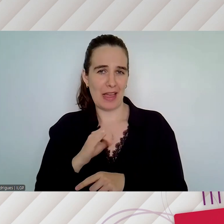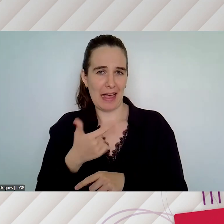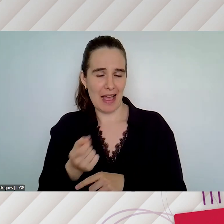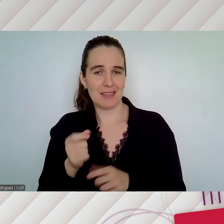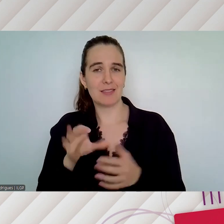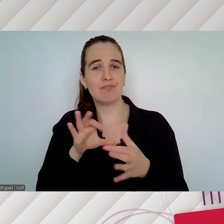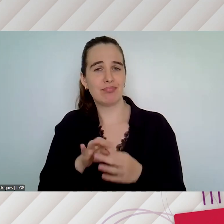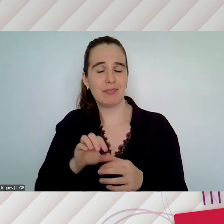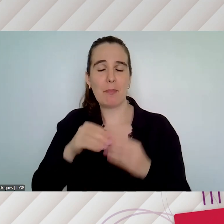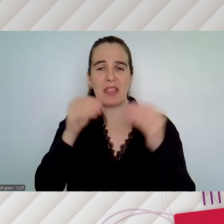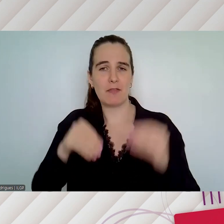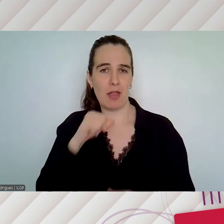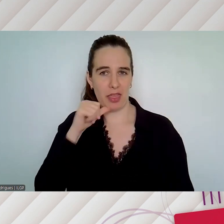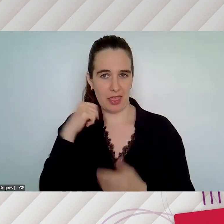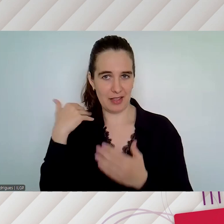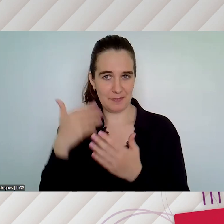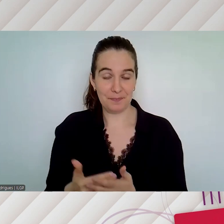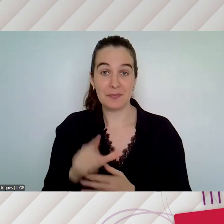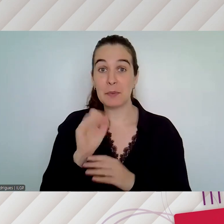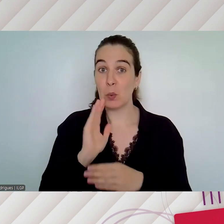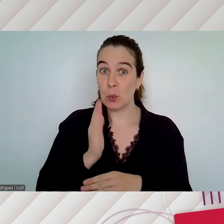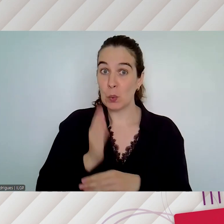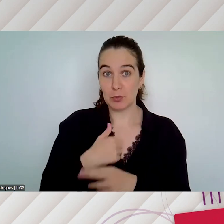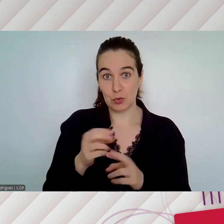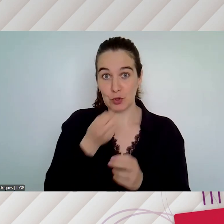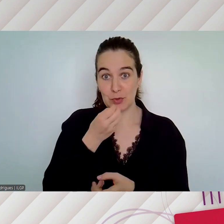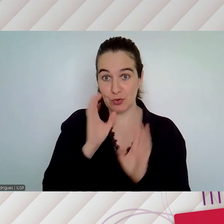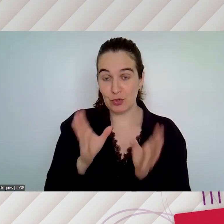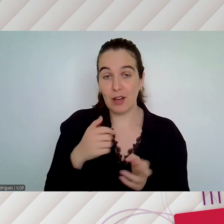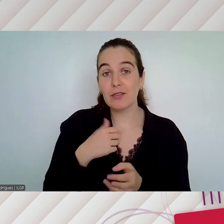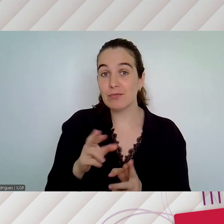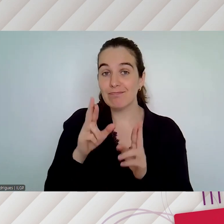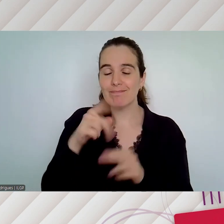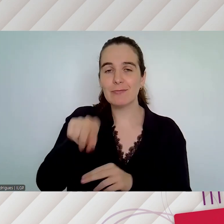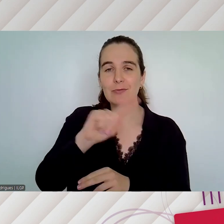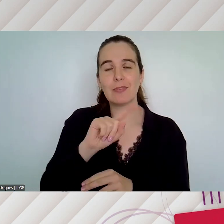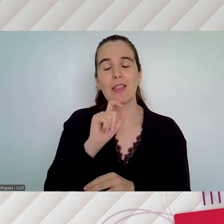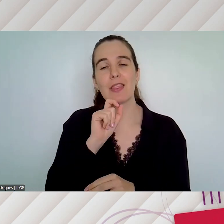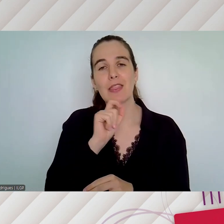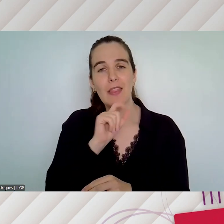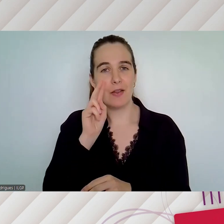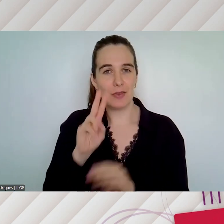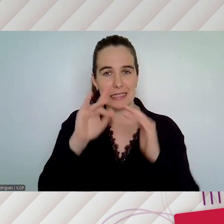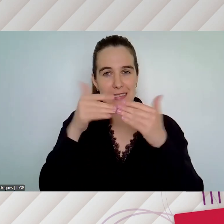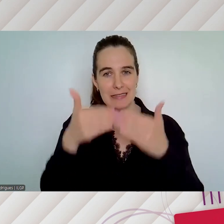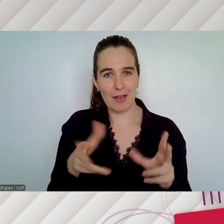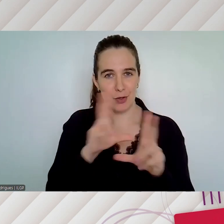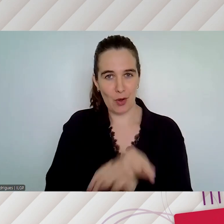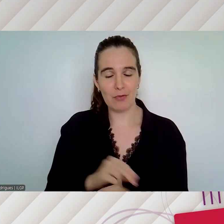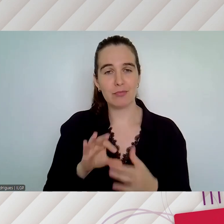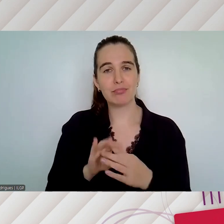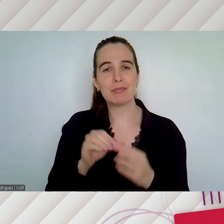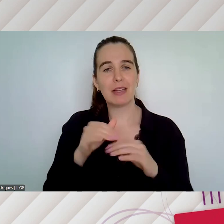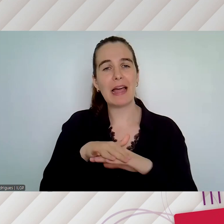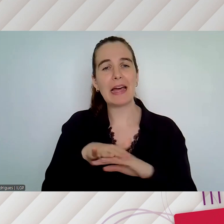plataformas habituais. Por fim, como explicado hoje, convidamos também a conhecer o nosso novo site da Rede INA Alumni e